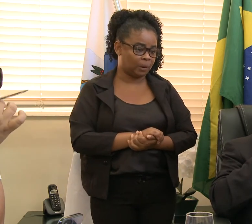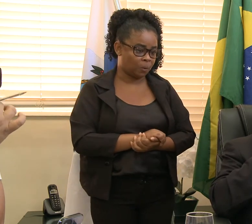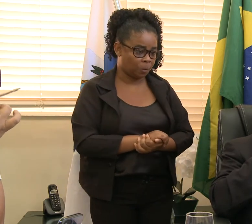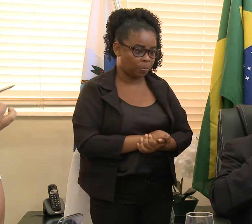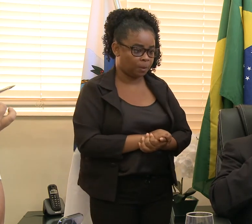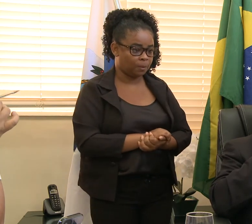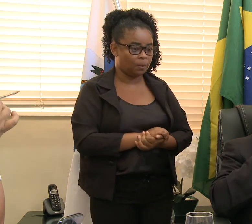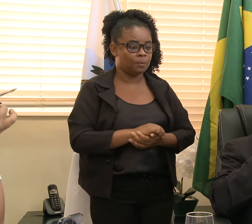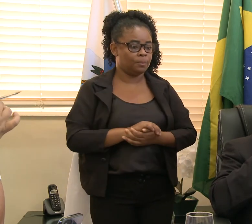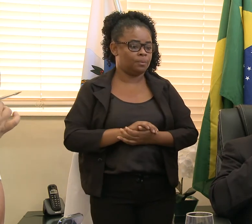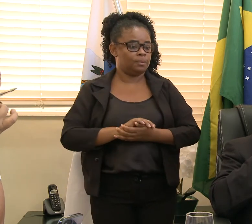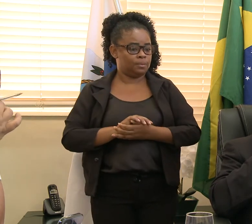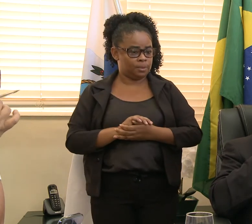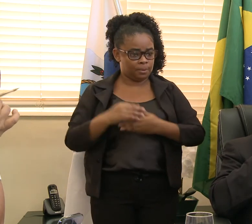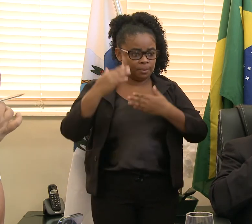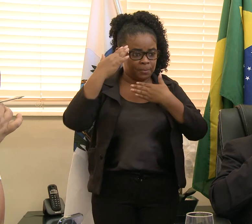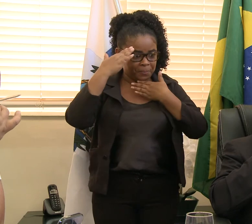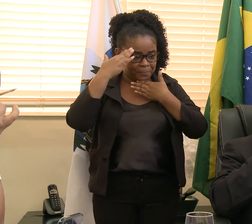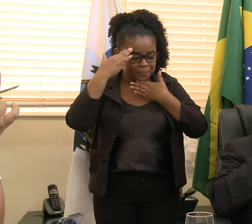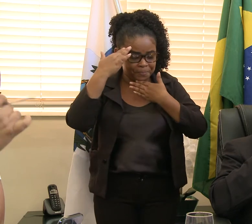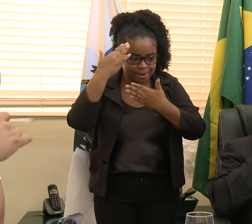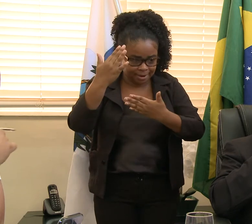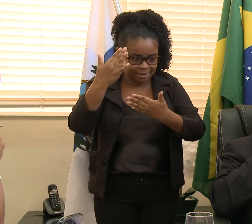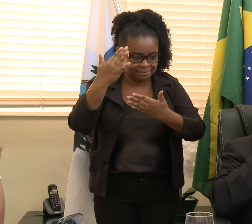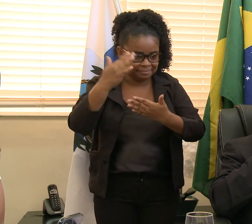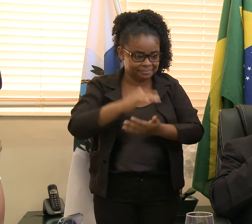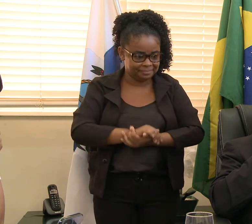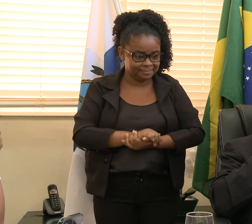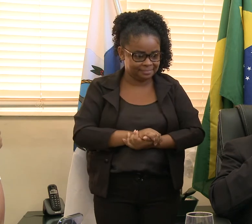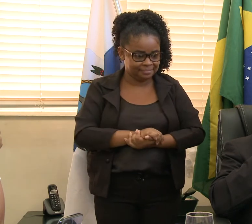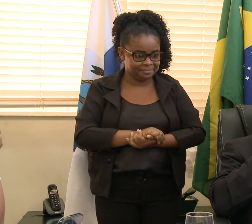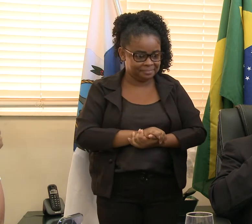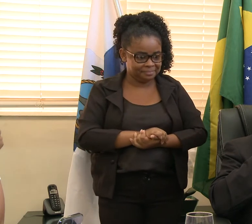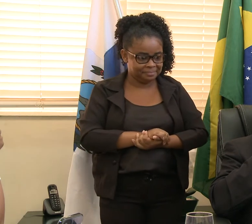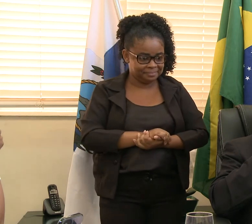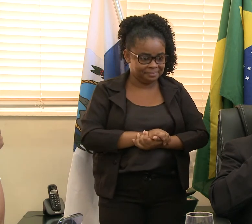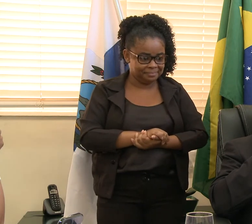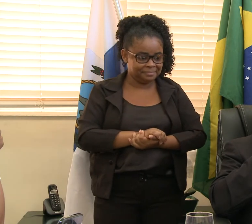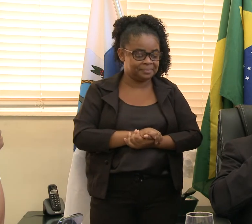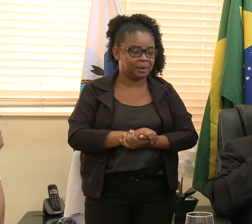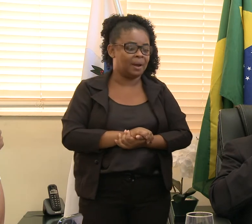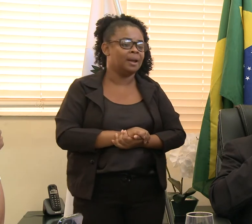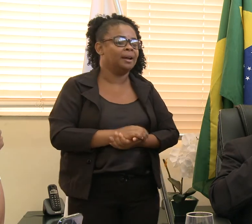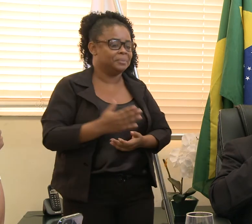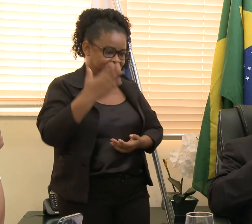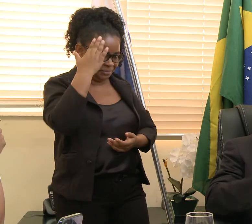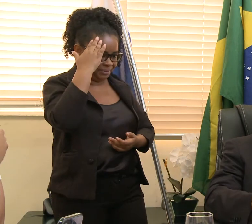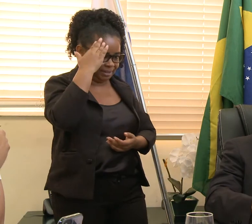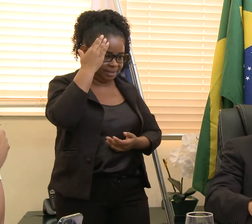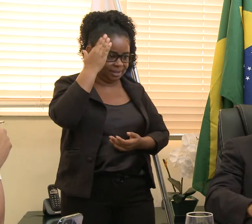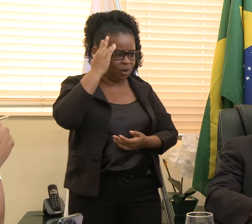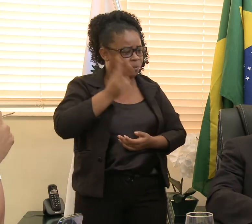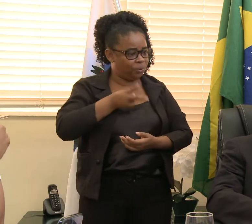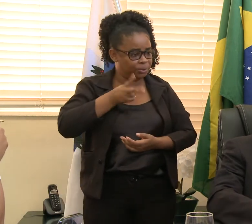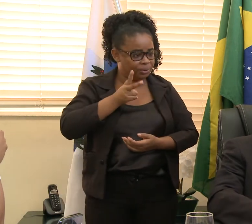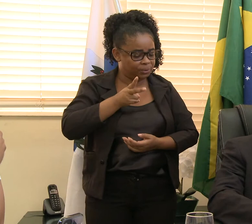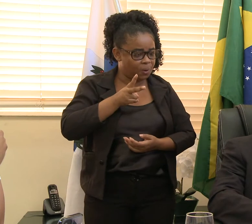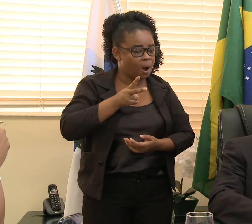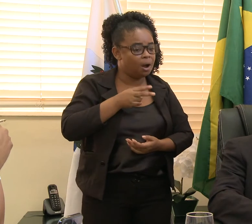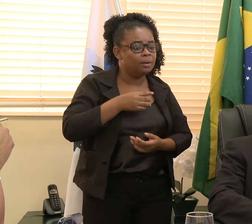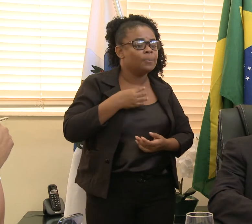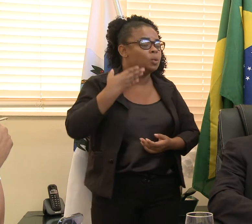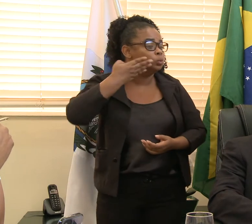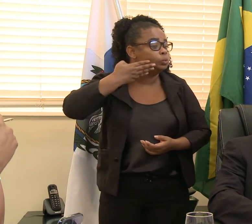Ótimo. Muito obrigado. Obrigado pela compreensão. E continuando o